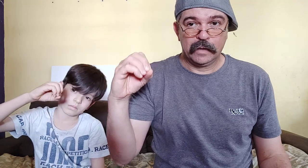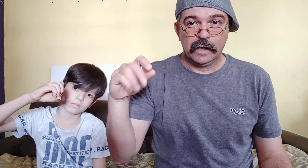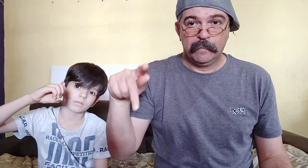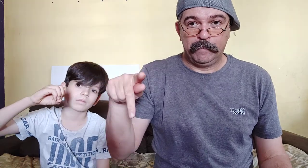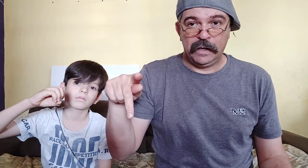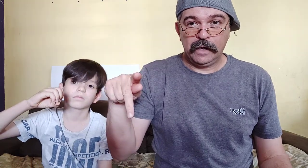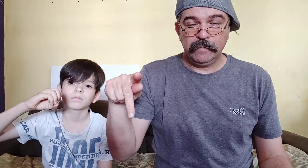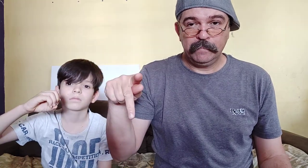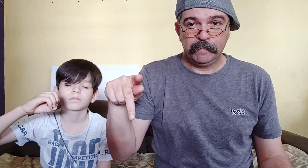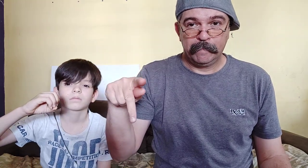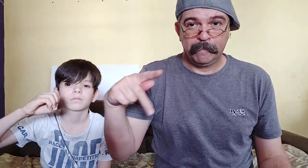P.